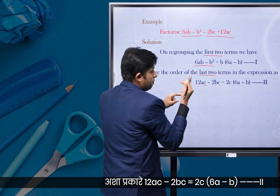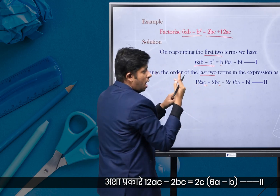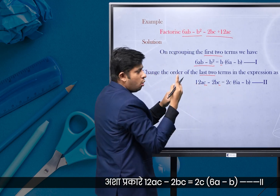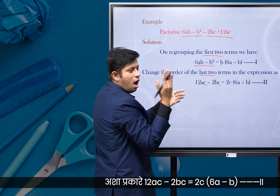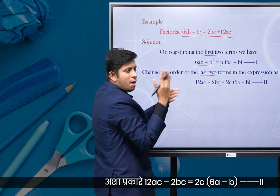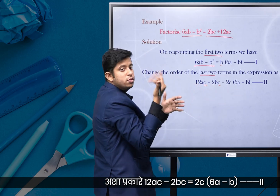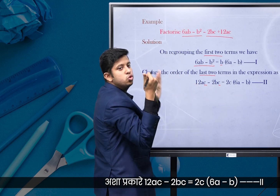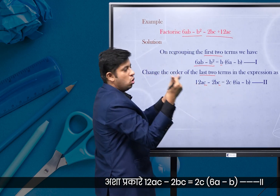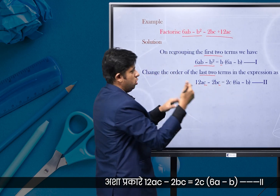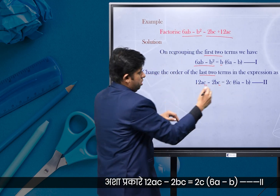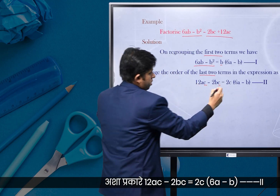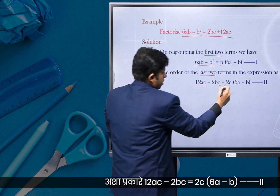b.